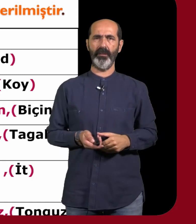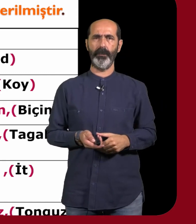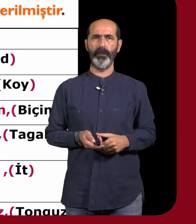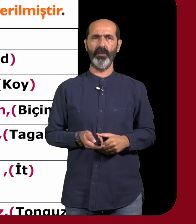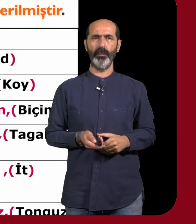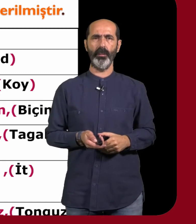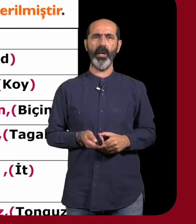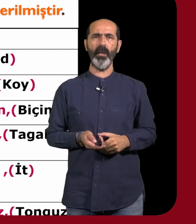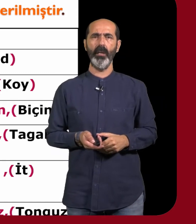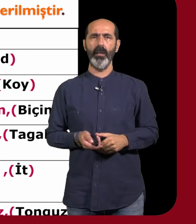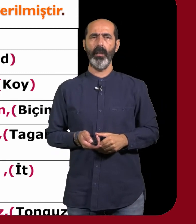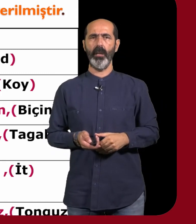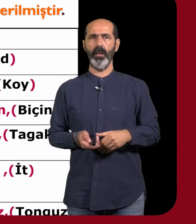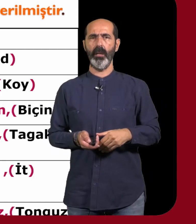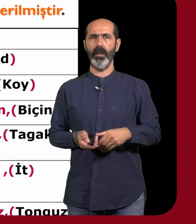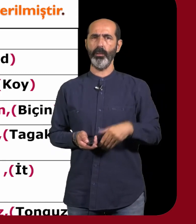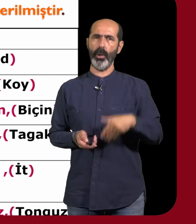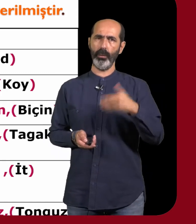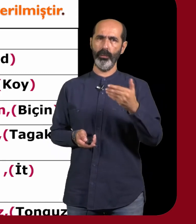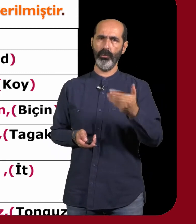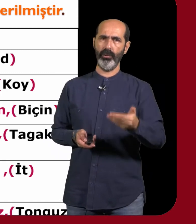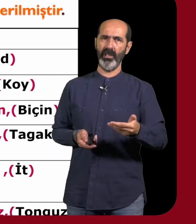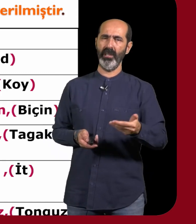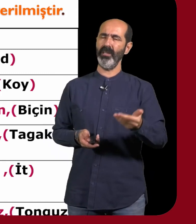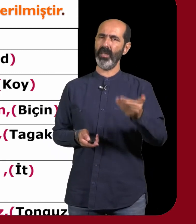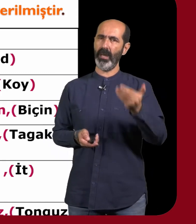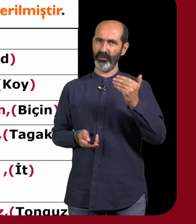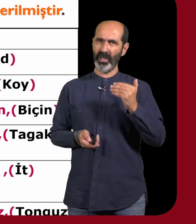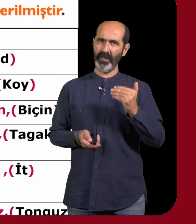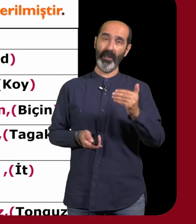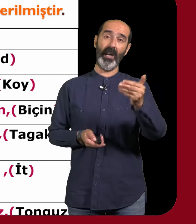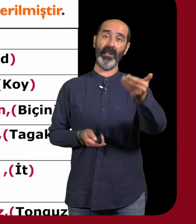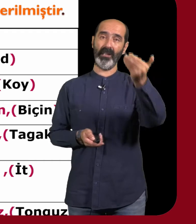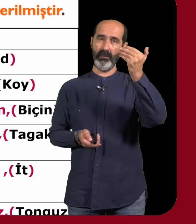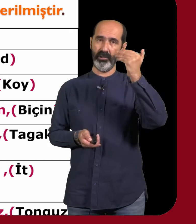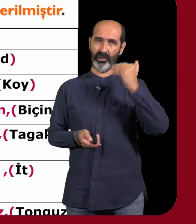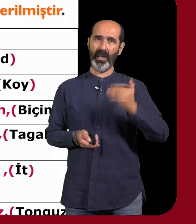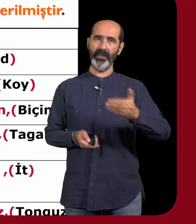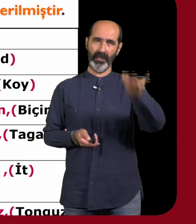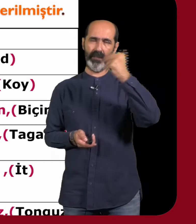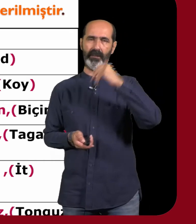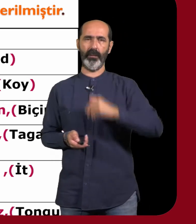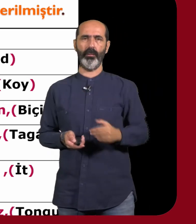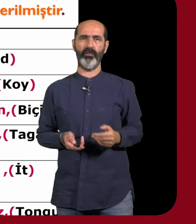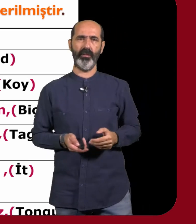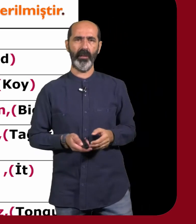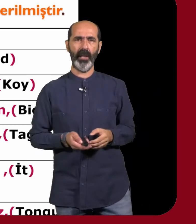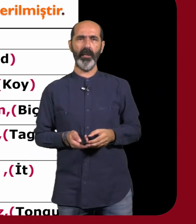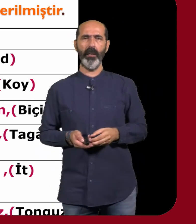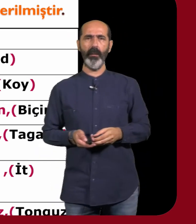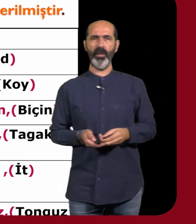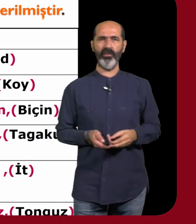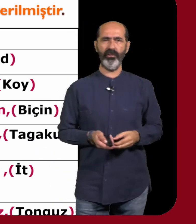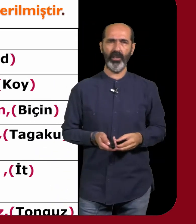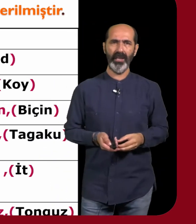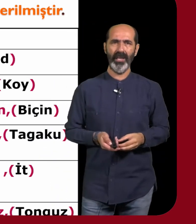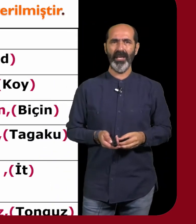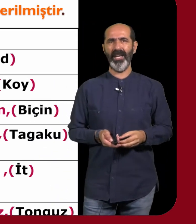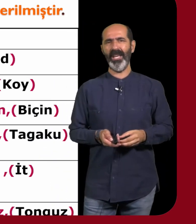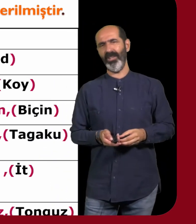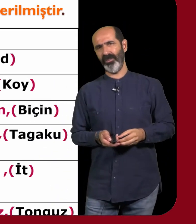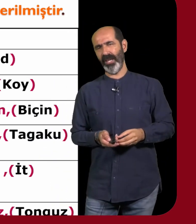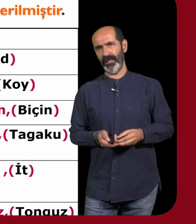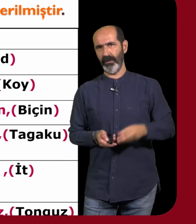diyebiliriz biz buna dördüncü yıl tavşan veya tanışkan yılı eski Türkçesiyle V